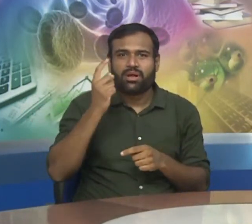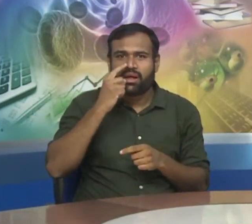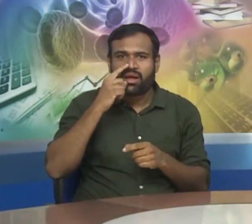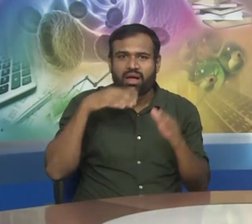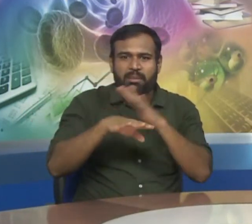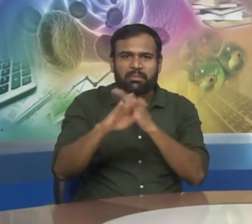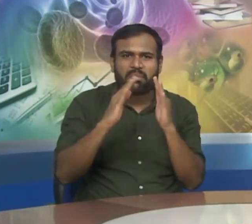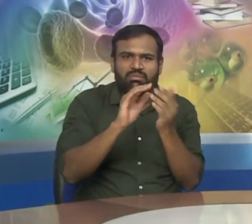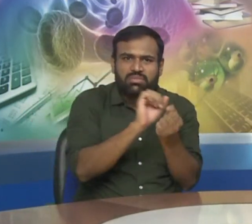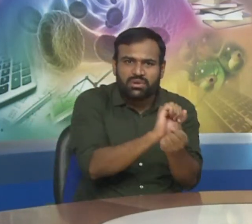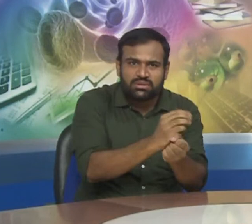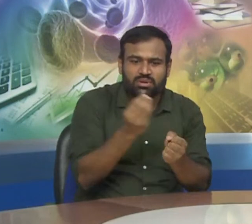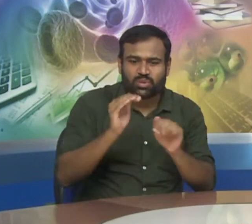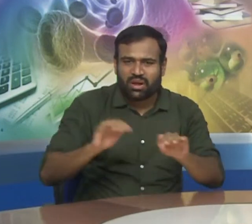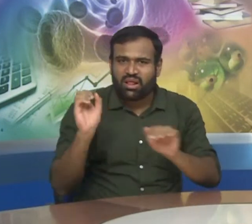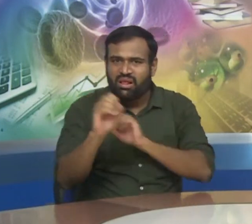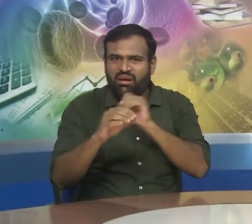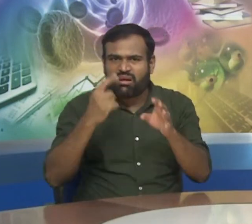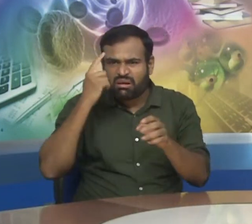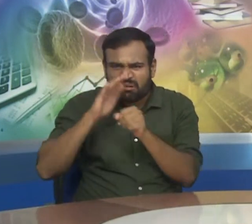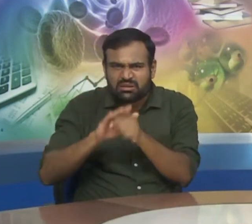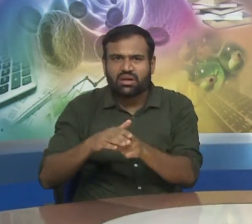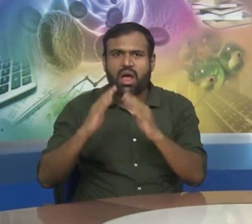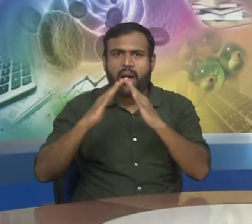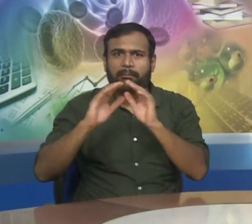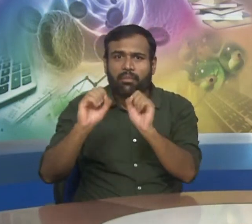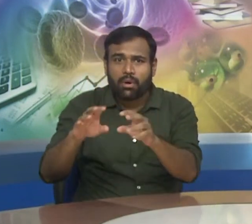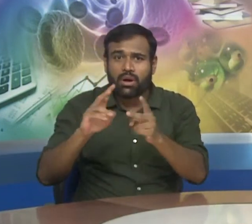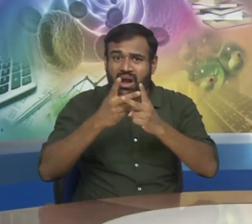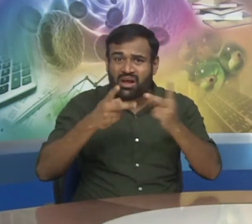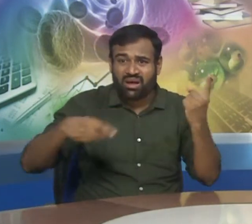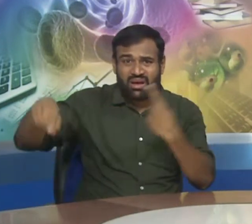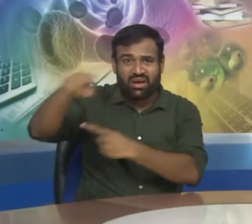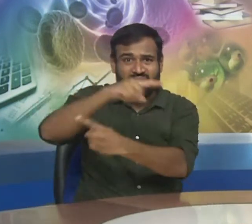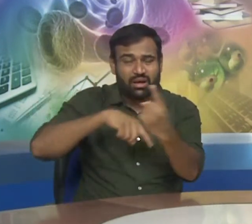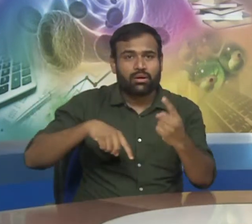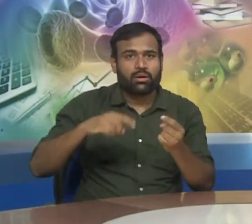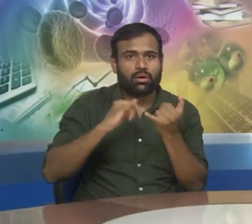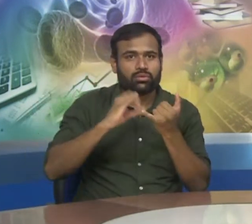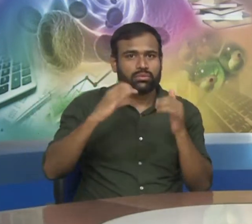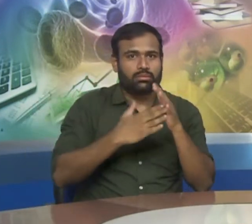dwellers, women in rescue homes, children in juvenile homes, and child labor, etc.